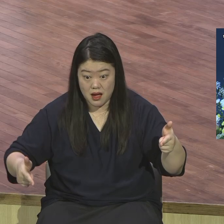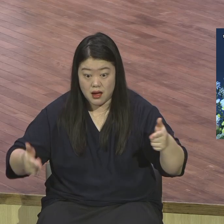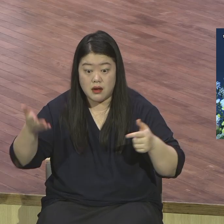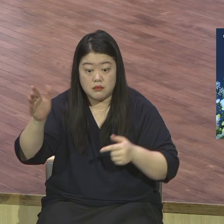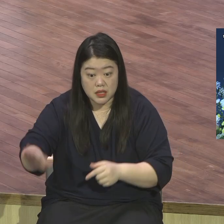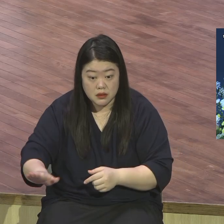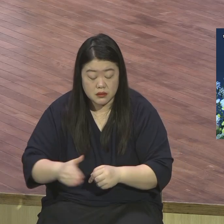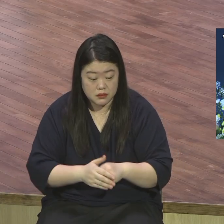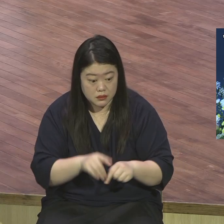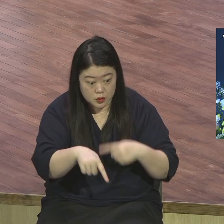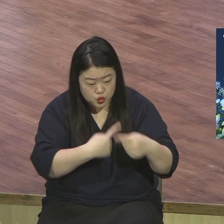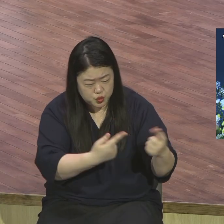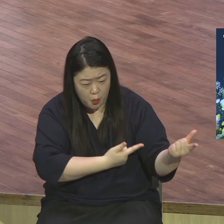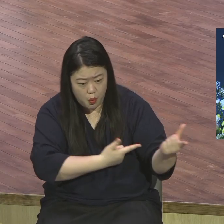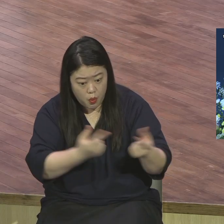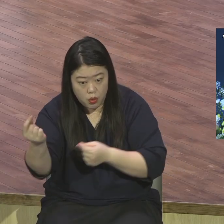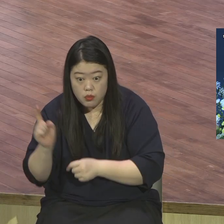그리토의 십자 대속과 부활